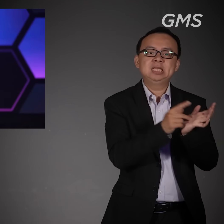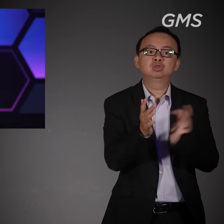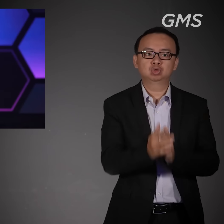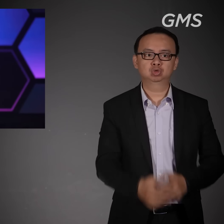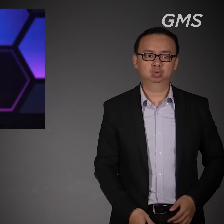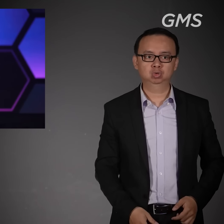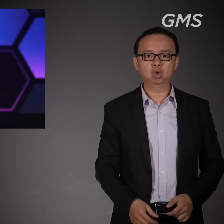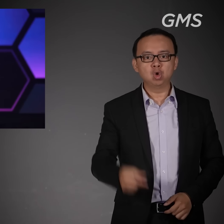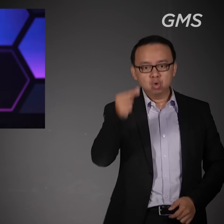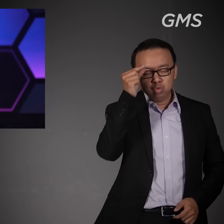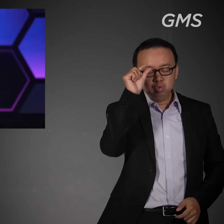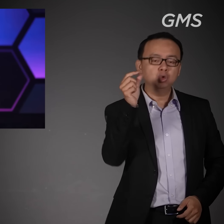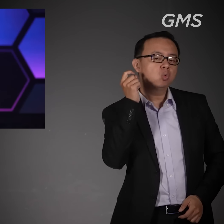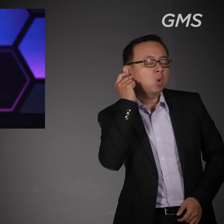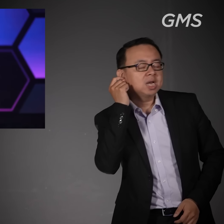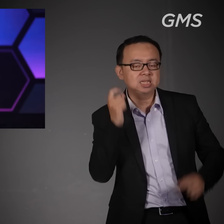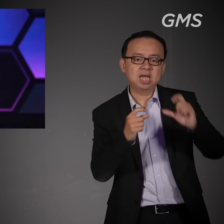wanita Samaria itu.